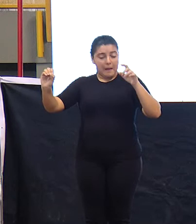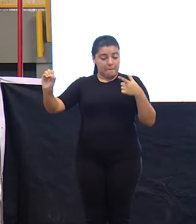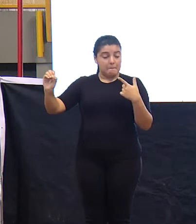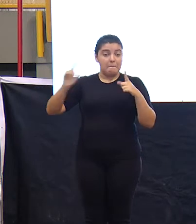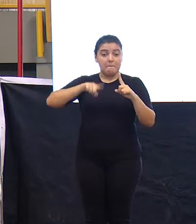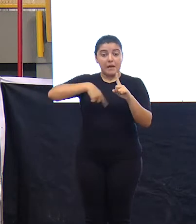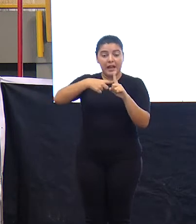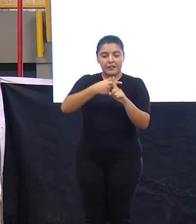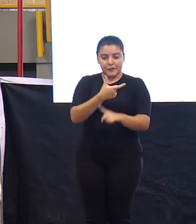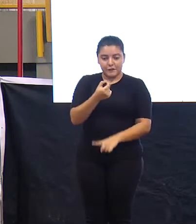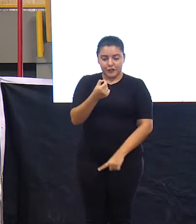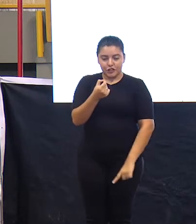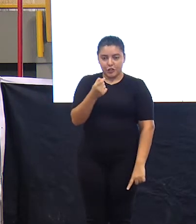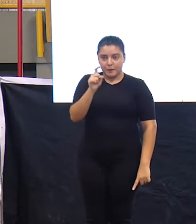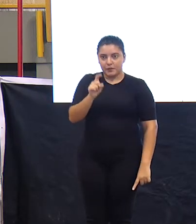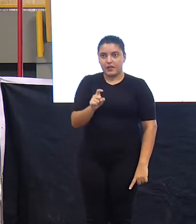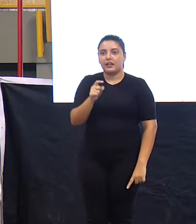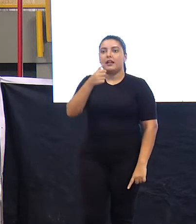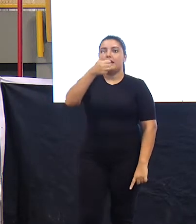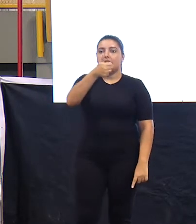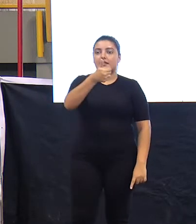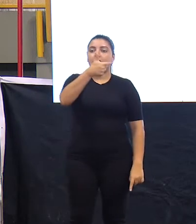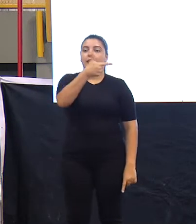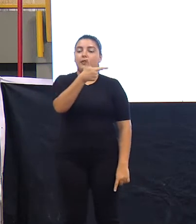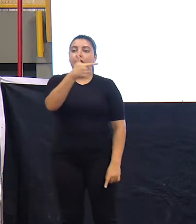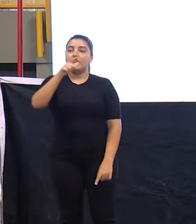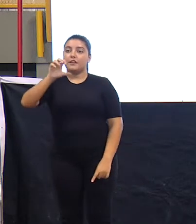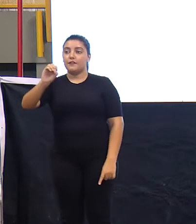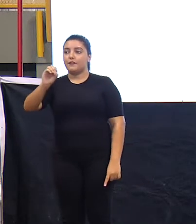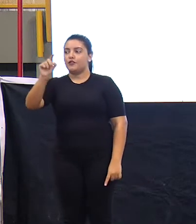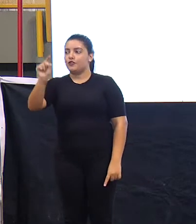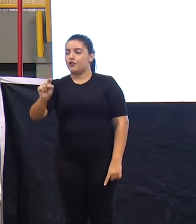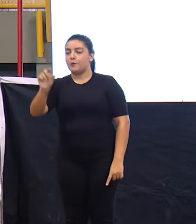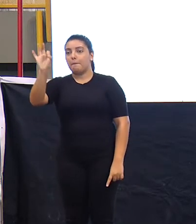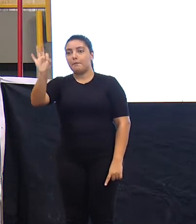20%, então ele vai para